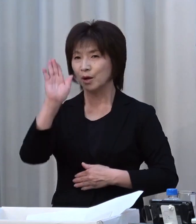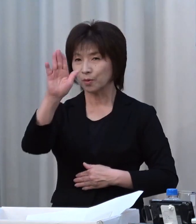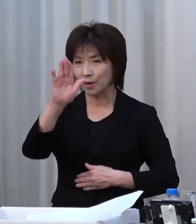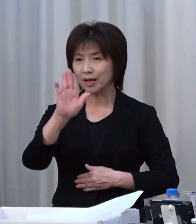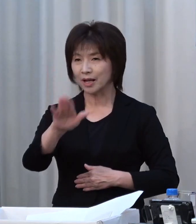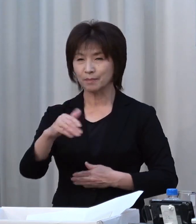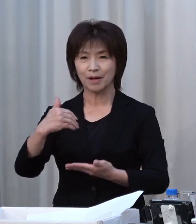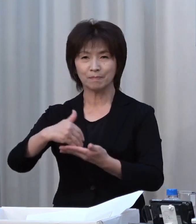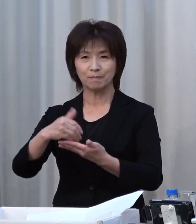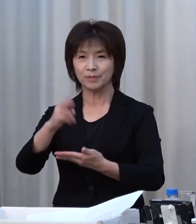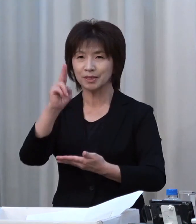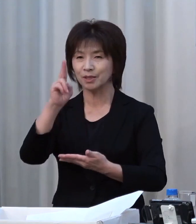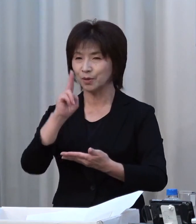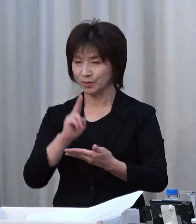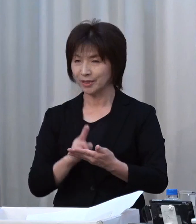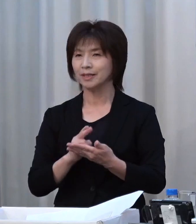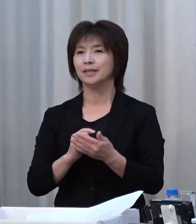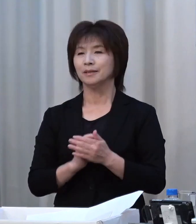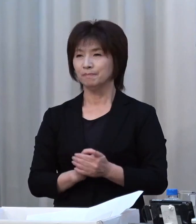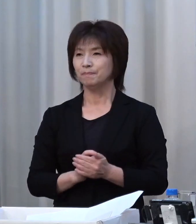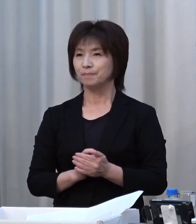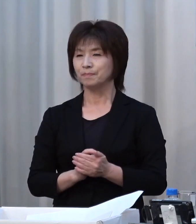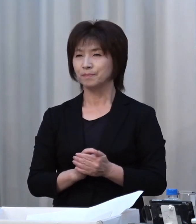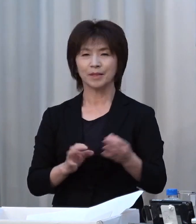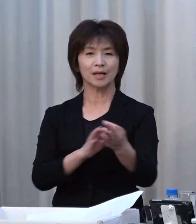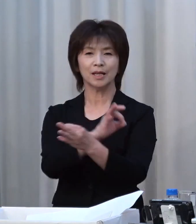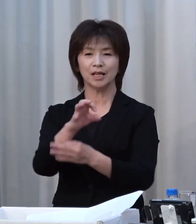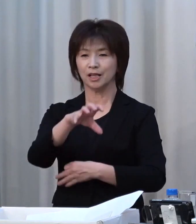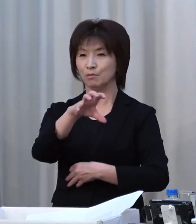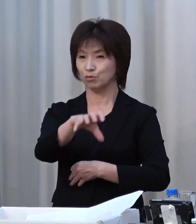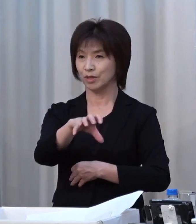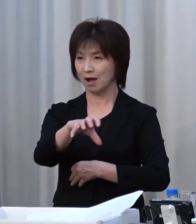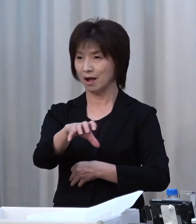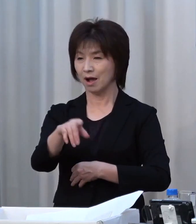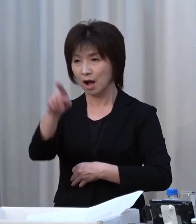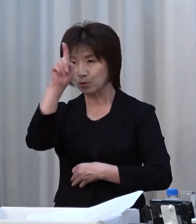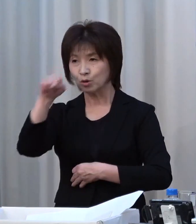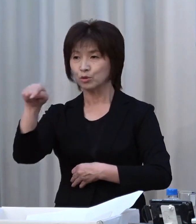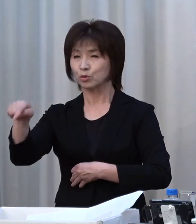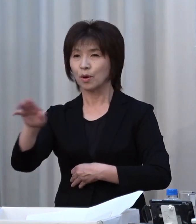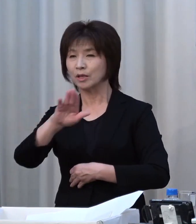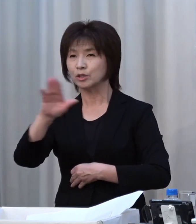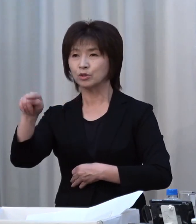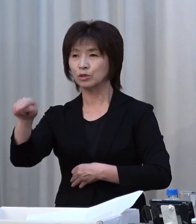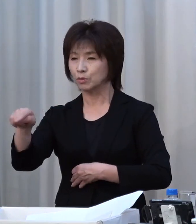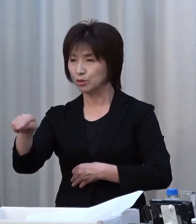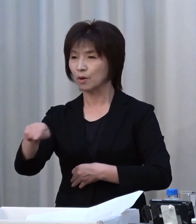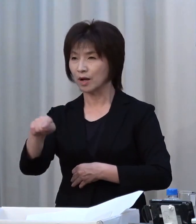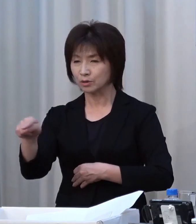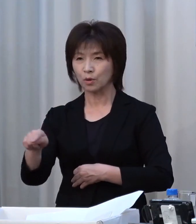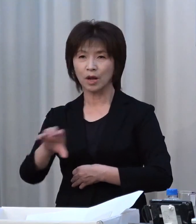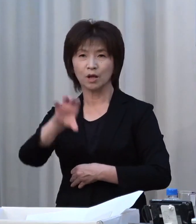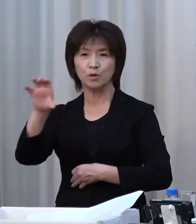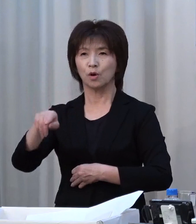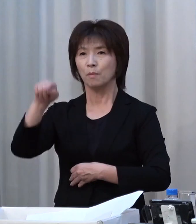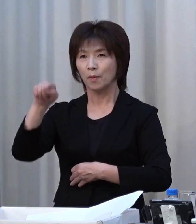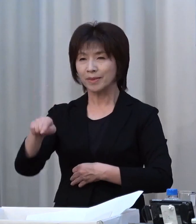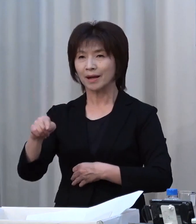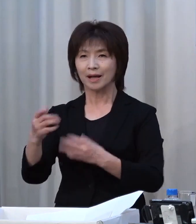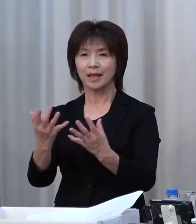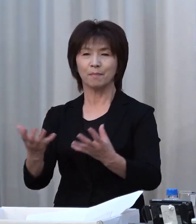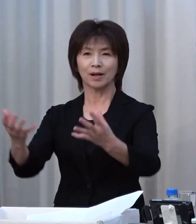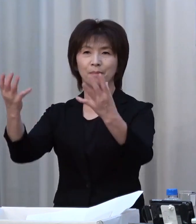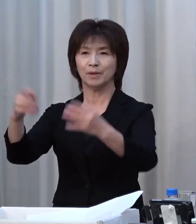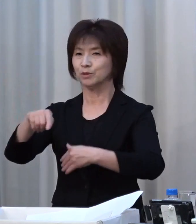今岸田さんがおっしゃった通りね、その経済分野、あそこはですね、非常にヨーロッパの中でも活発な